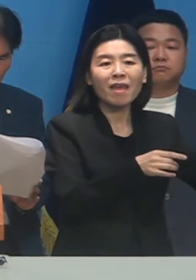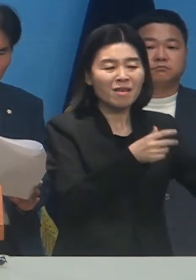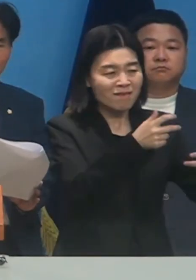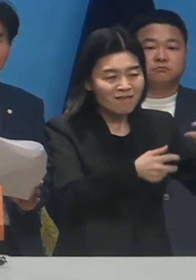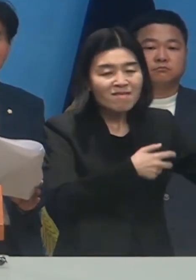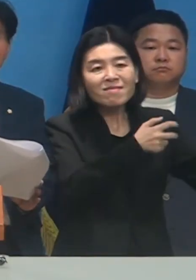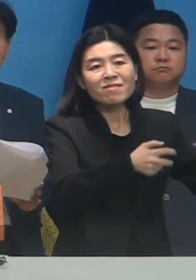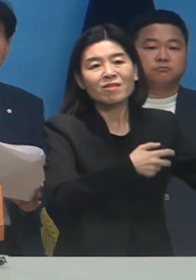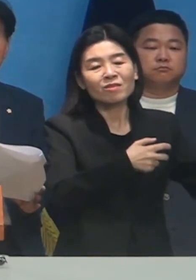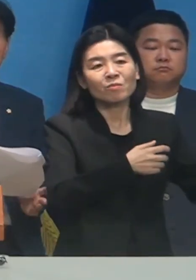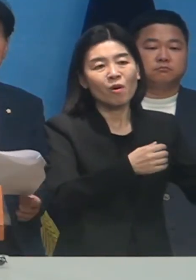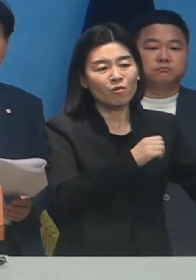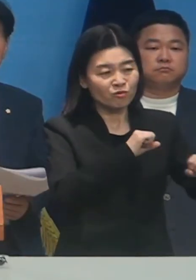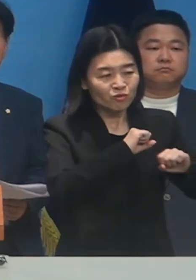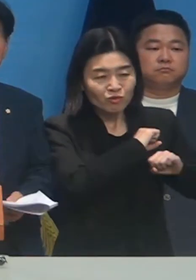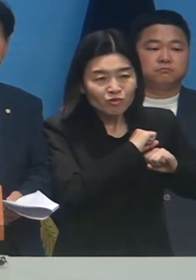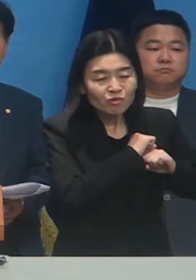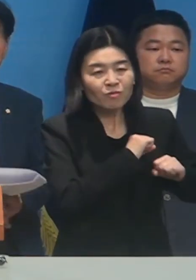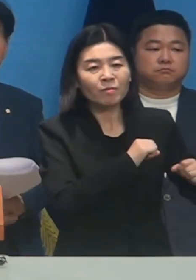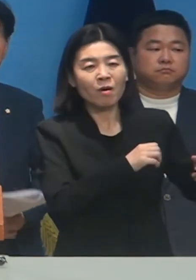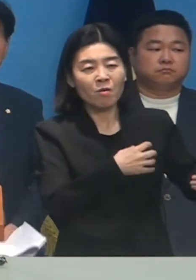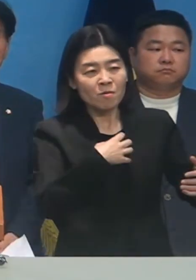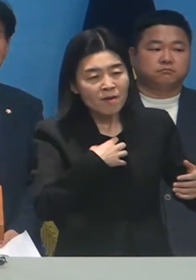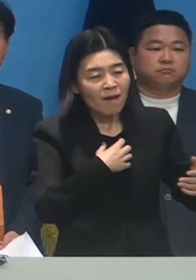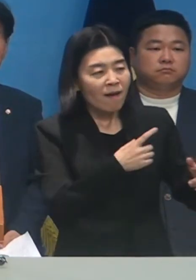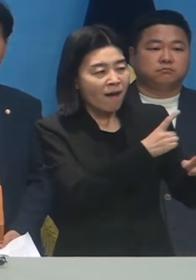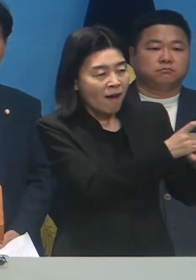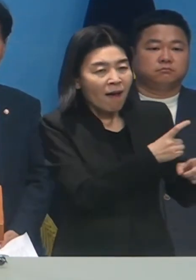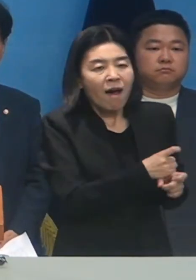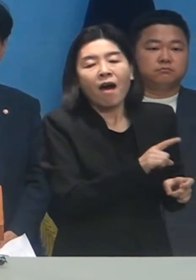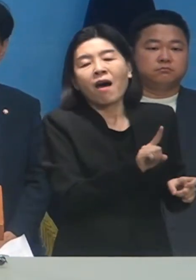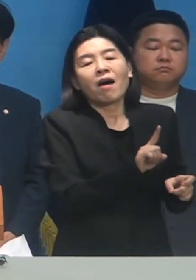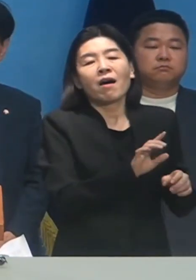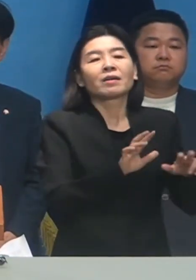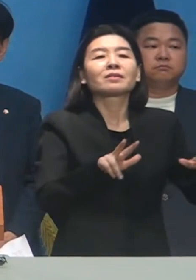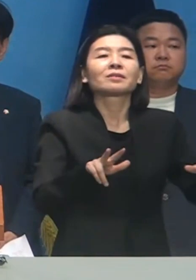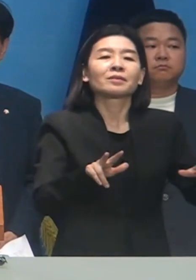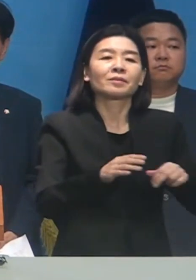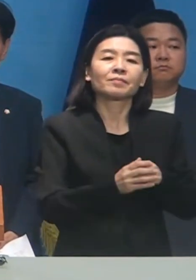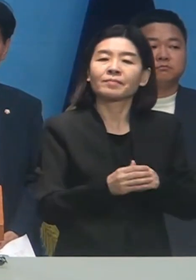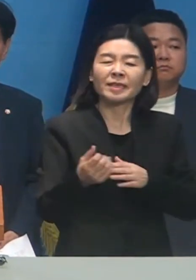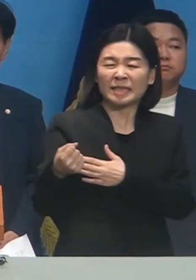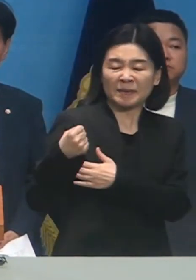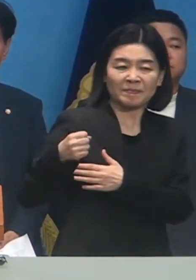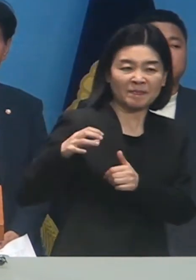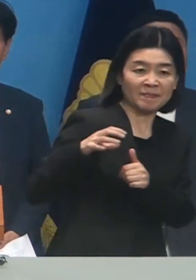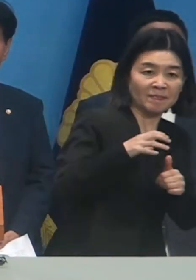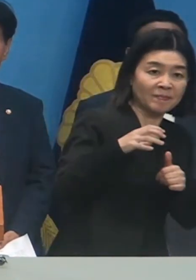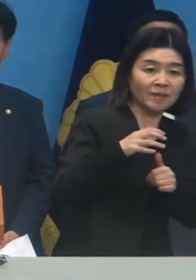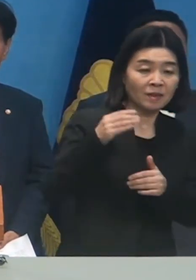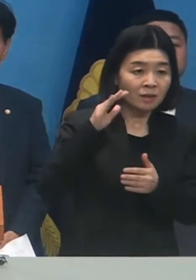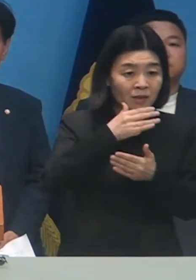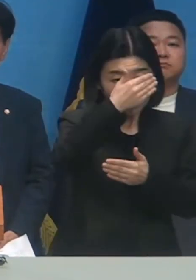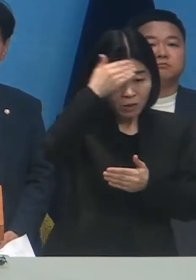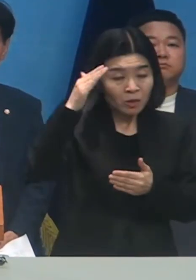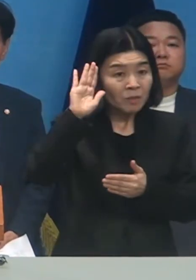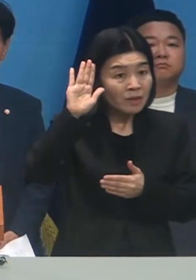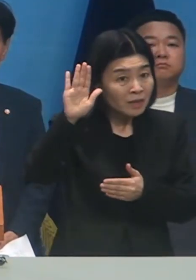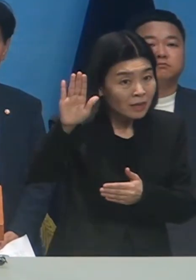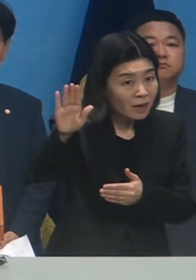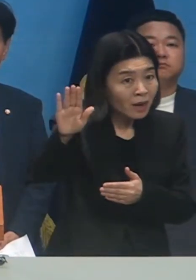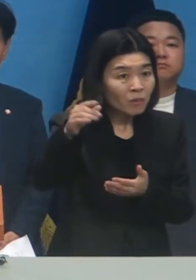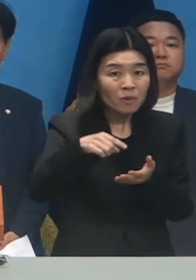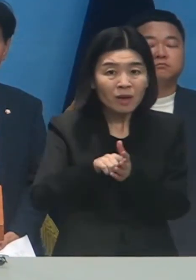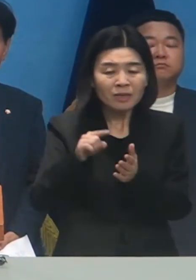채 남북 간 적대 관계로 되돌아왔습니다. 힘에 의한 평화는 청년의 미래를 위한